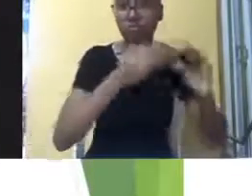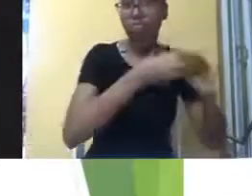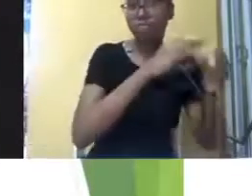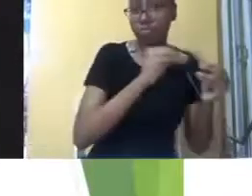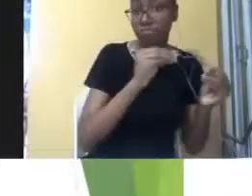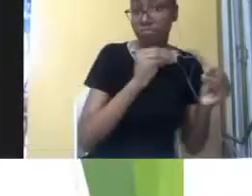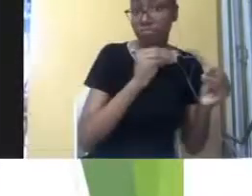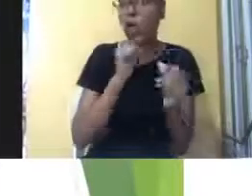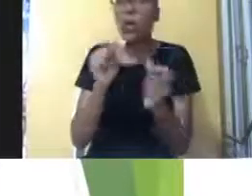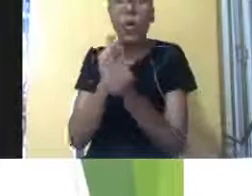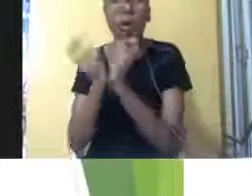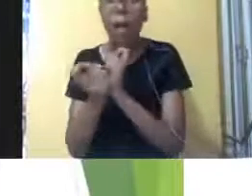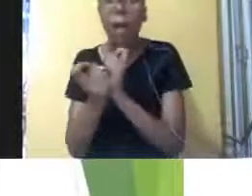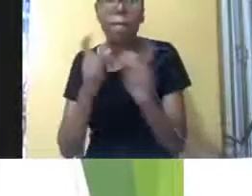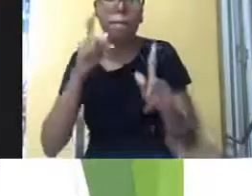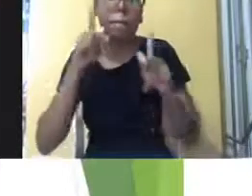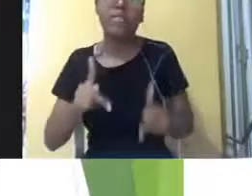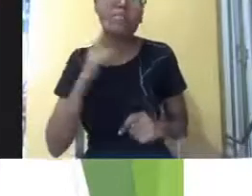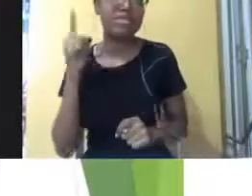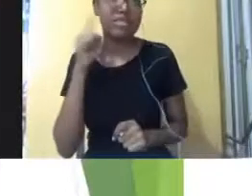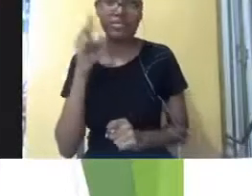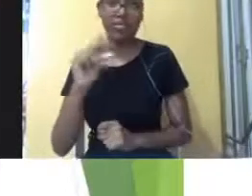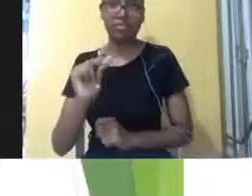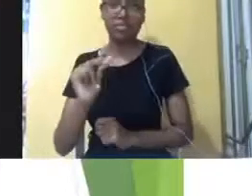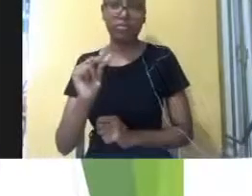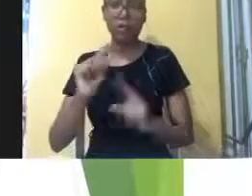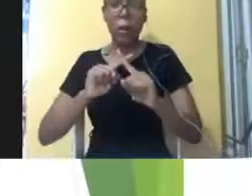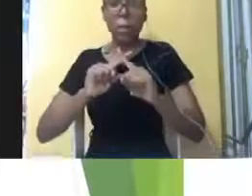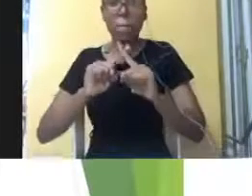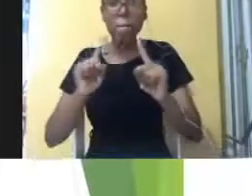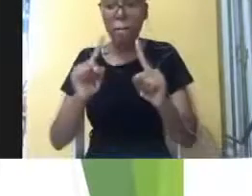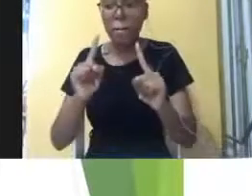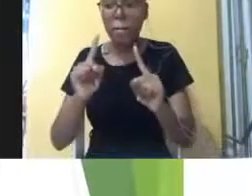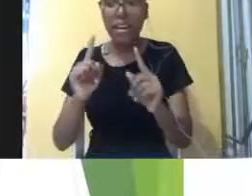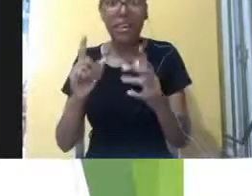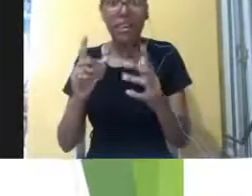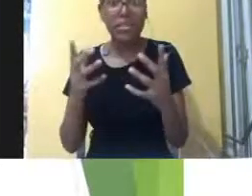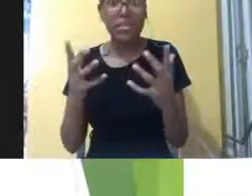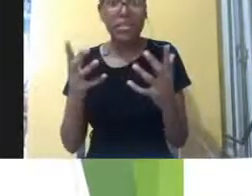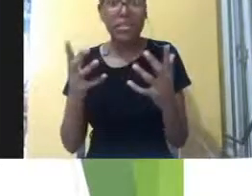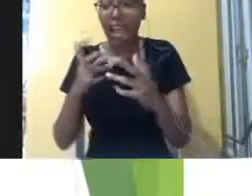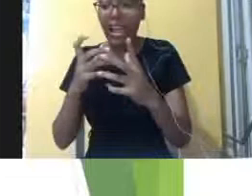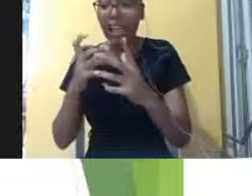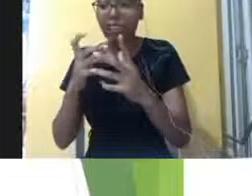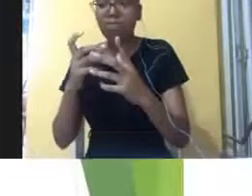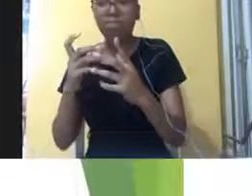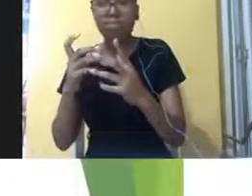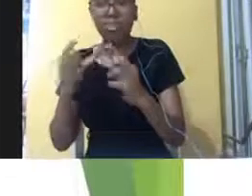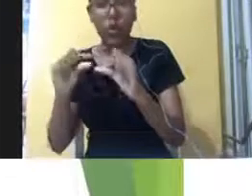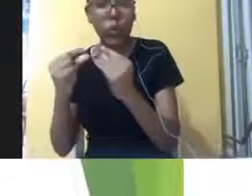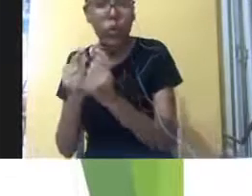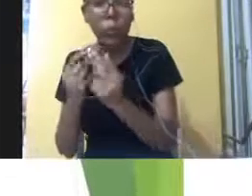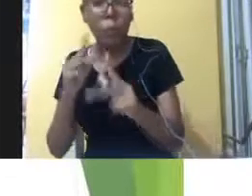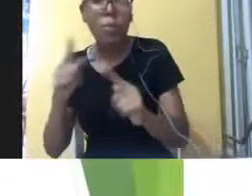sordas. Y por lo que comentaba, cada uno de ellos tienen un comportamiento